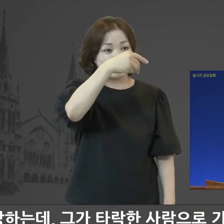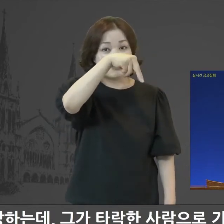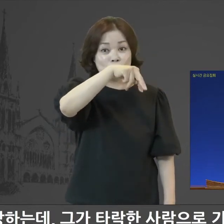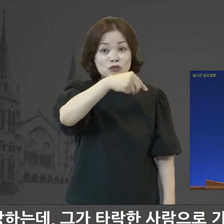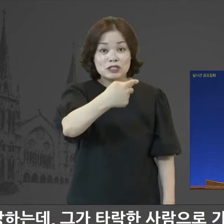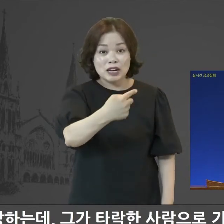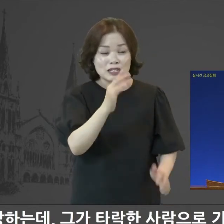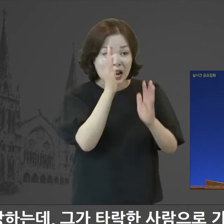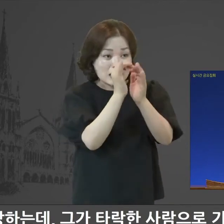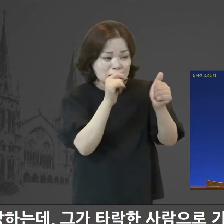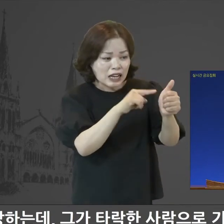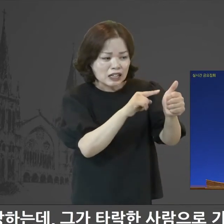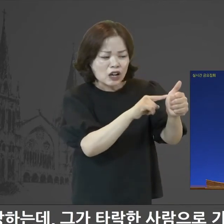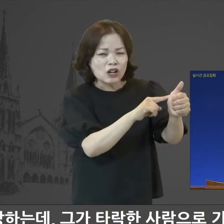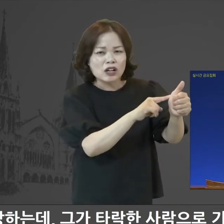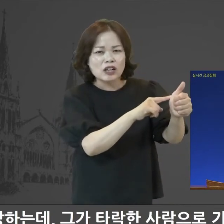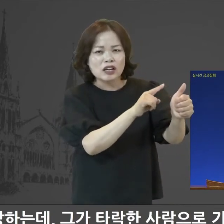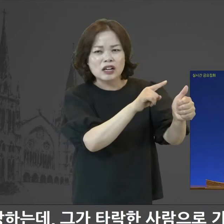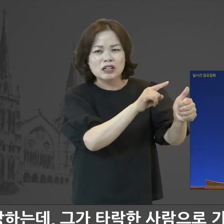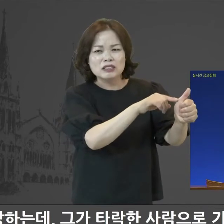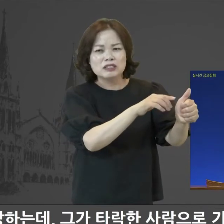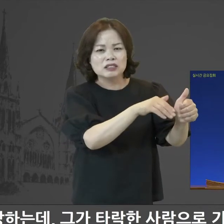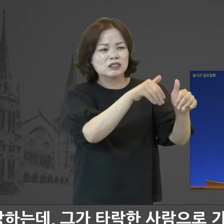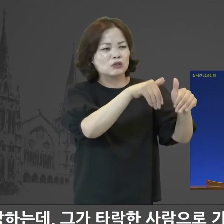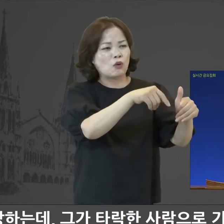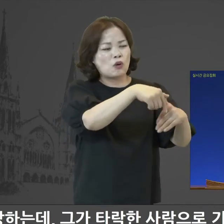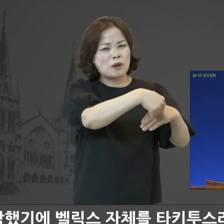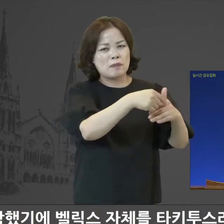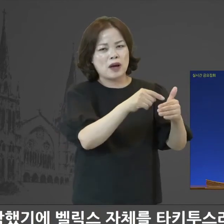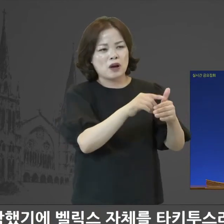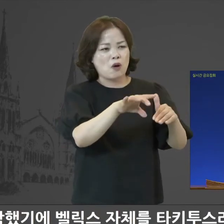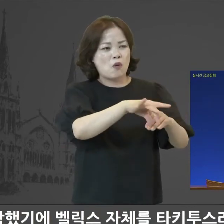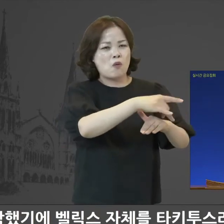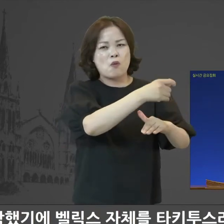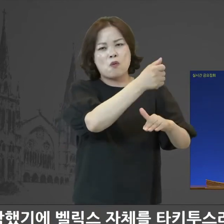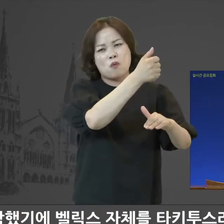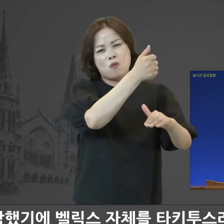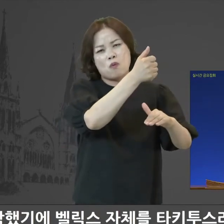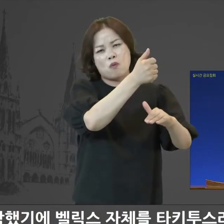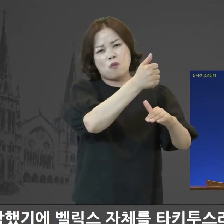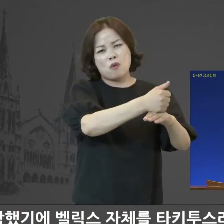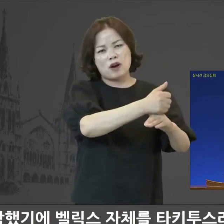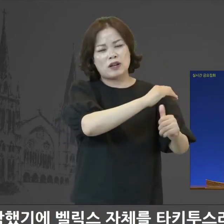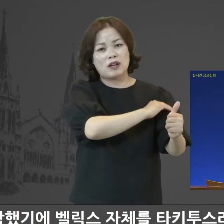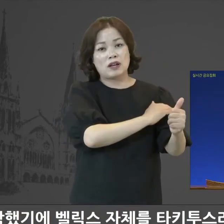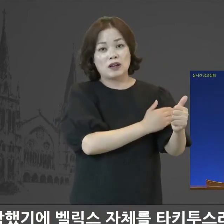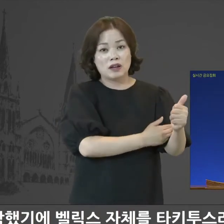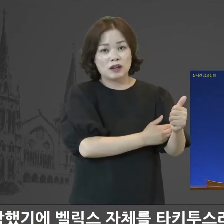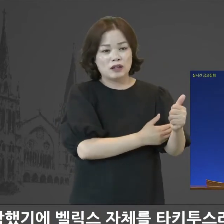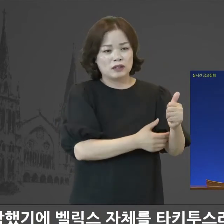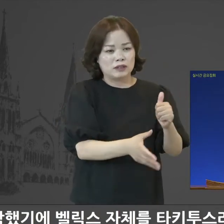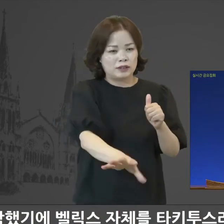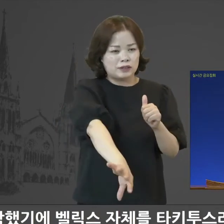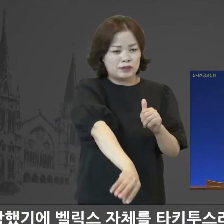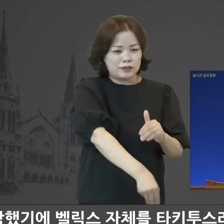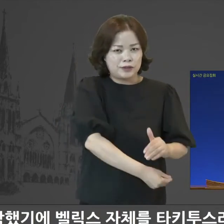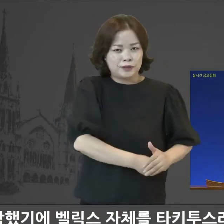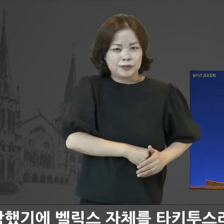벨릭스를 묘사하기를, 그는 노예의 마음으로 왕의 고난을 행사했다라고 얘기하고 있습니다. 뇌물 받는